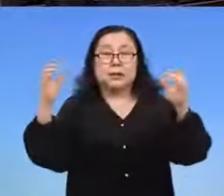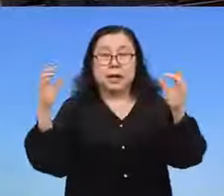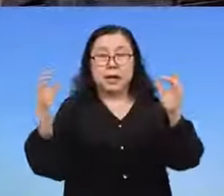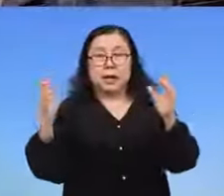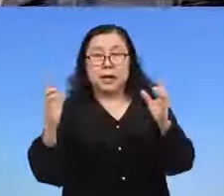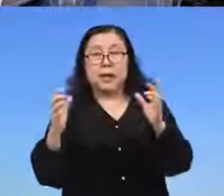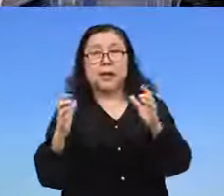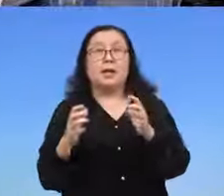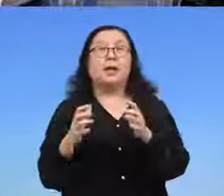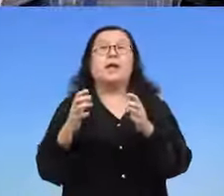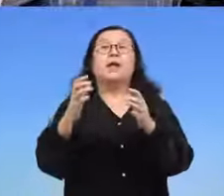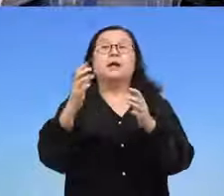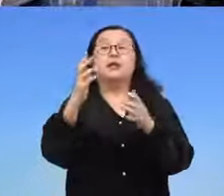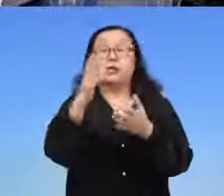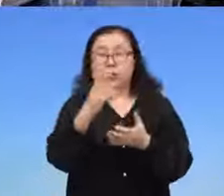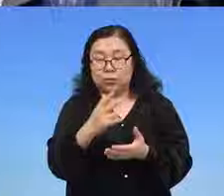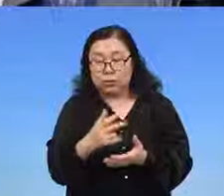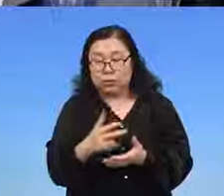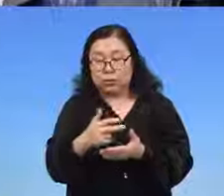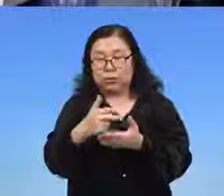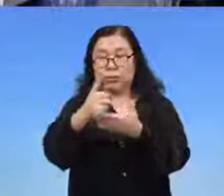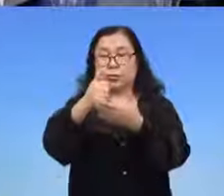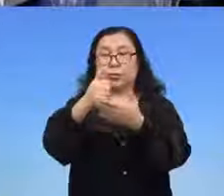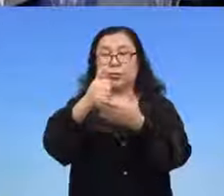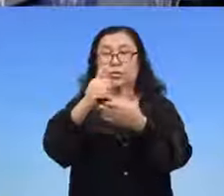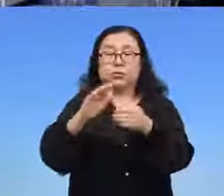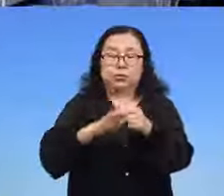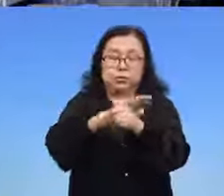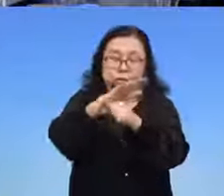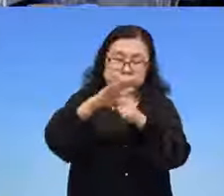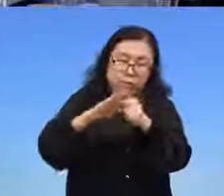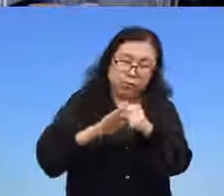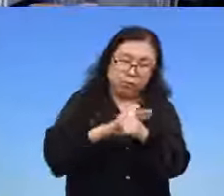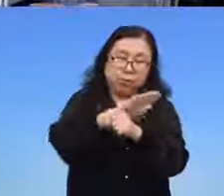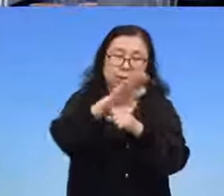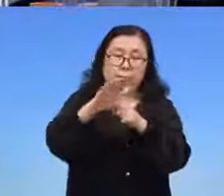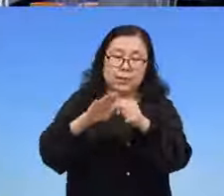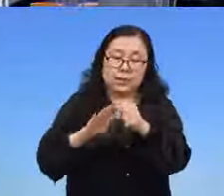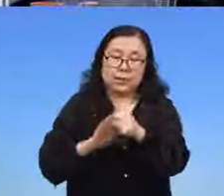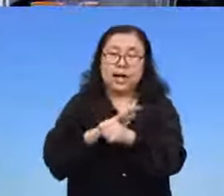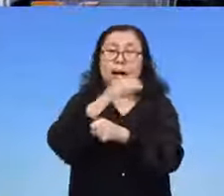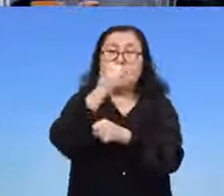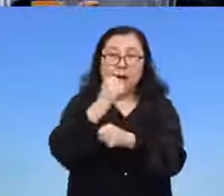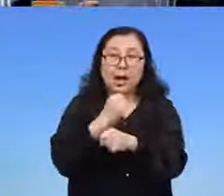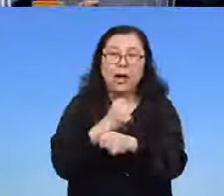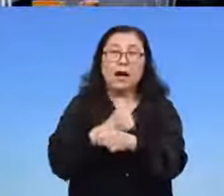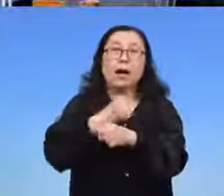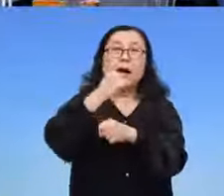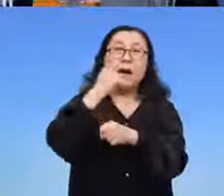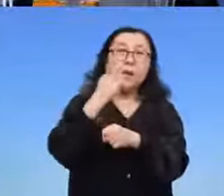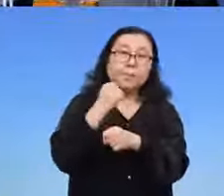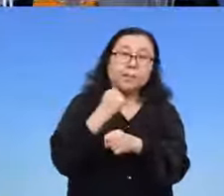우리가 주님께 드릴 수 있는 가장 고귀한 것, 주를 사랑합니다.